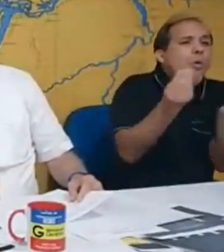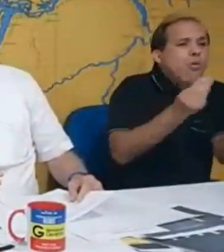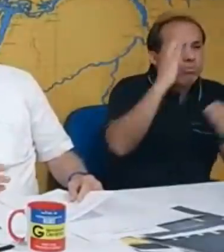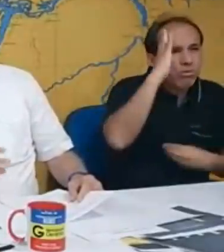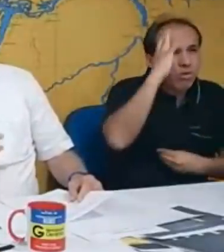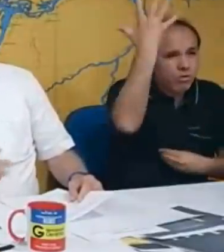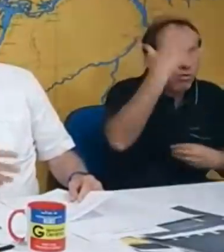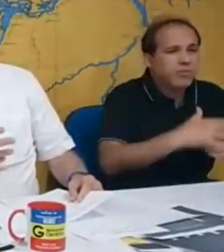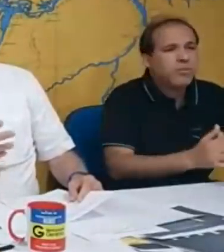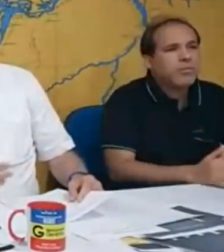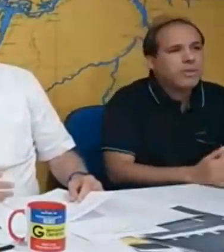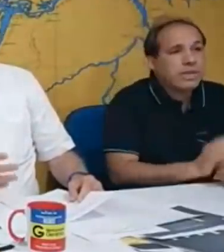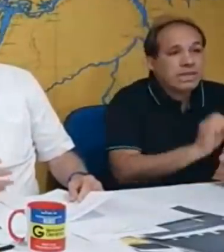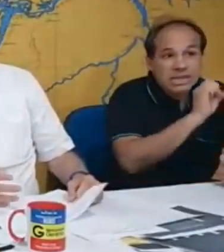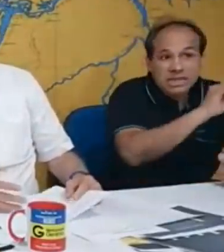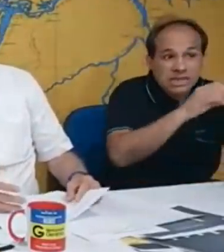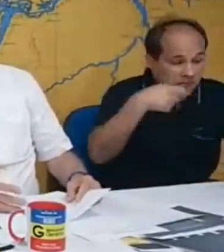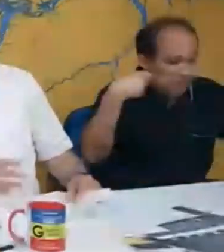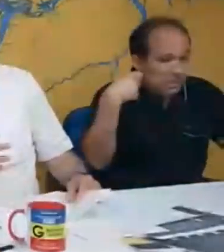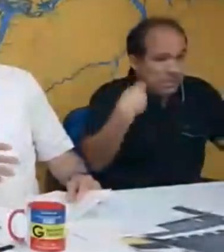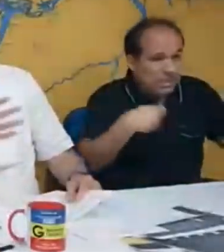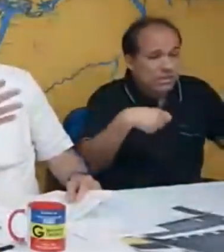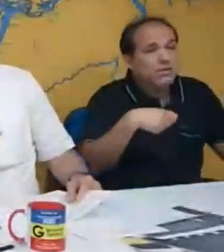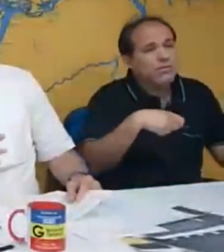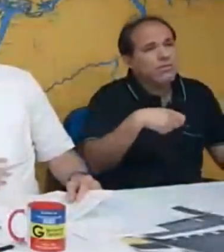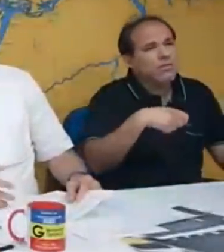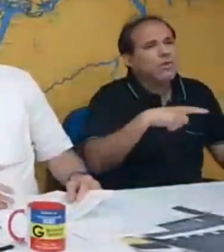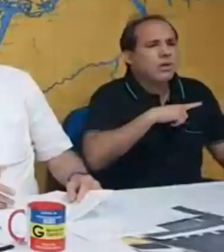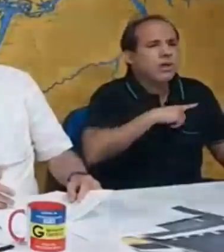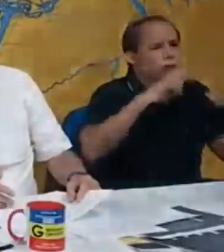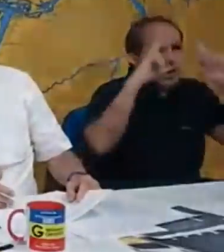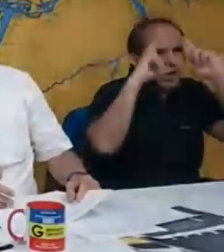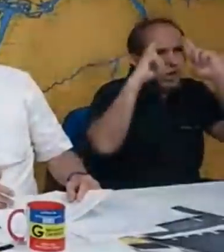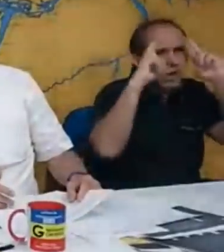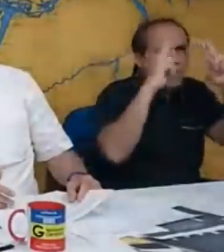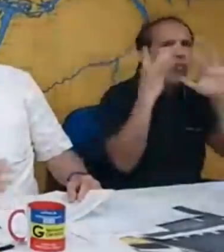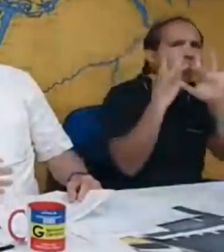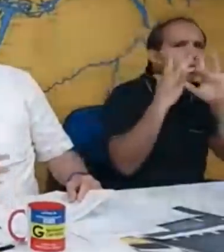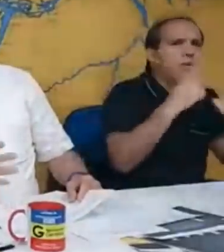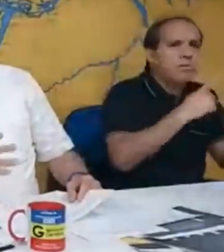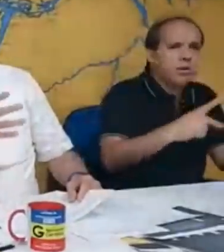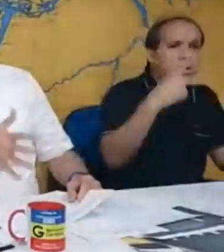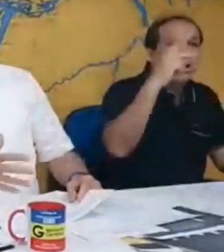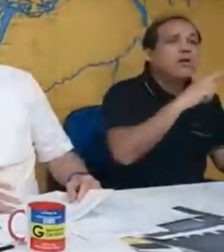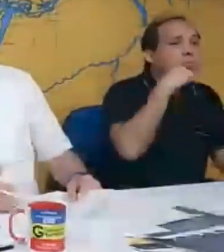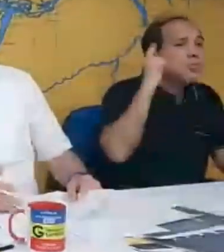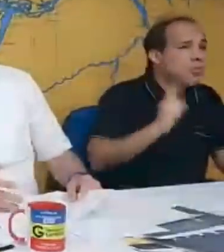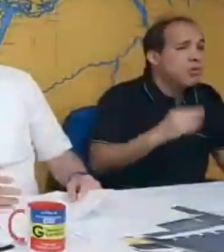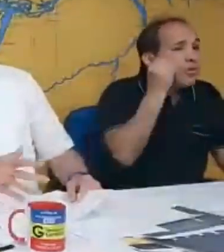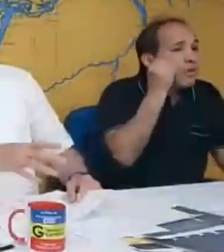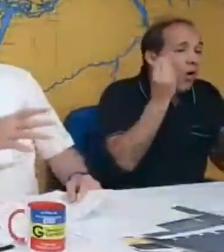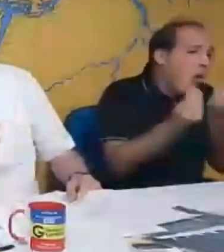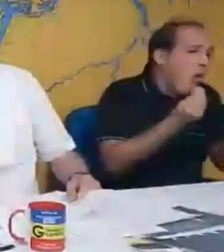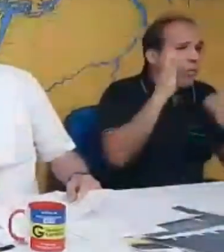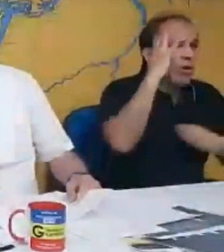tomar. Né? E se for necessário, nós respeitosamente entraremos em contato com o presidente Vladimir Putin para buscar solução